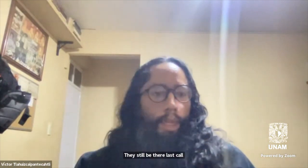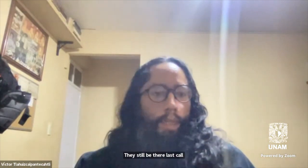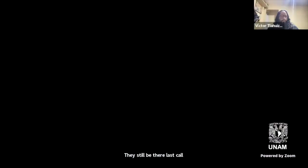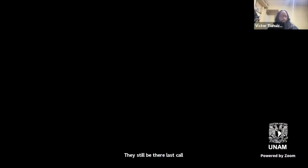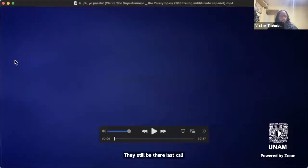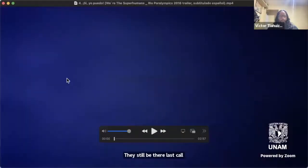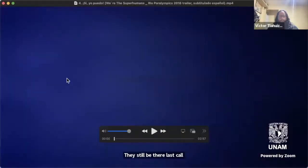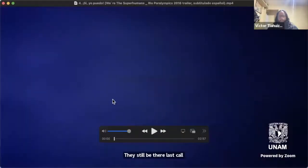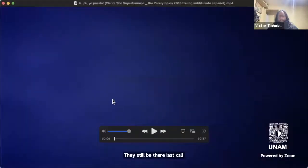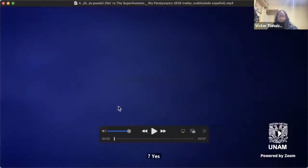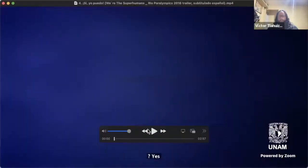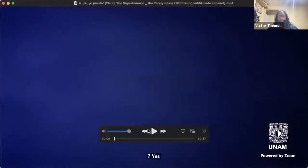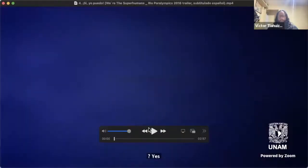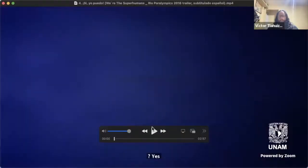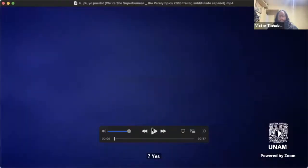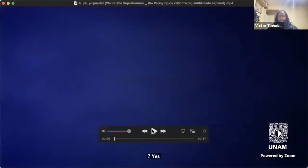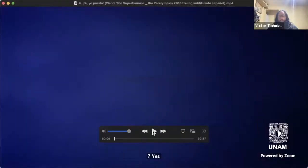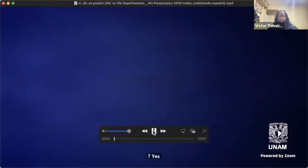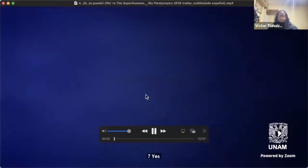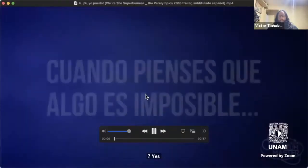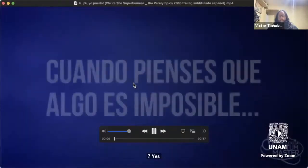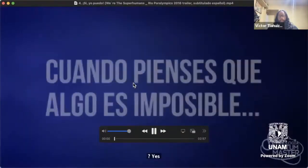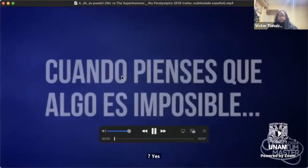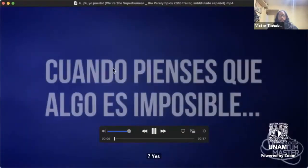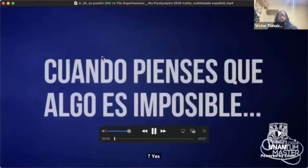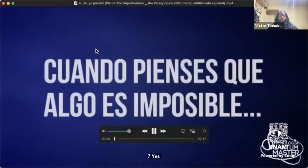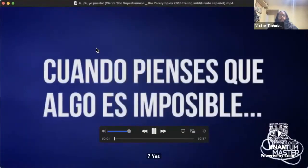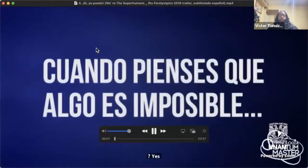2016. Y les comparto.